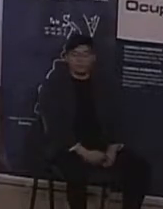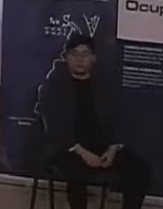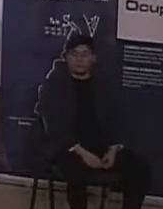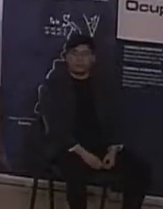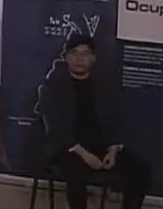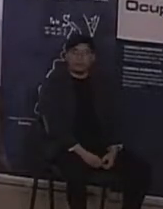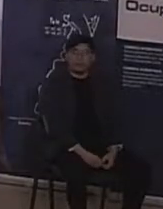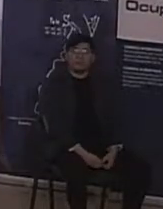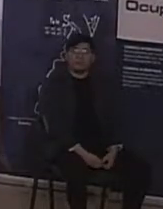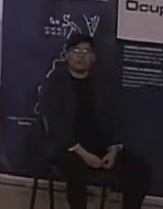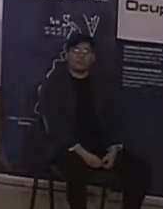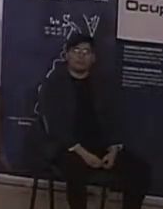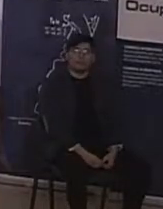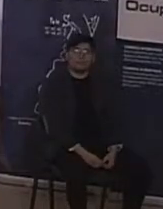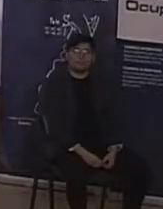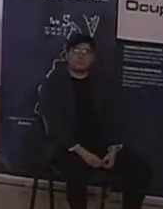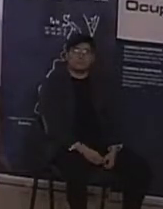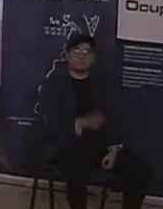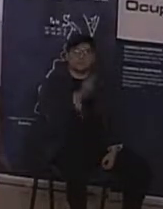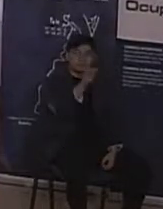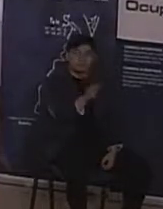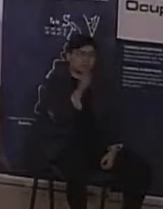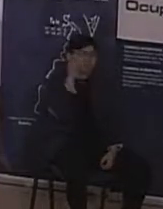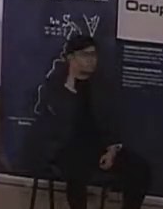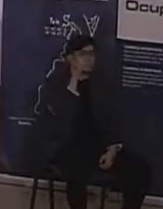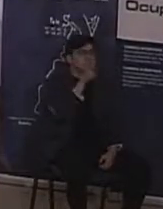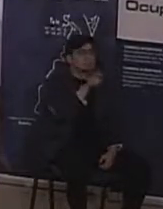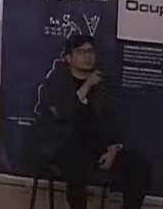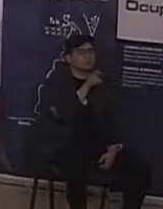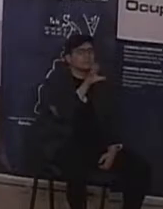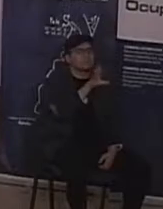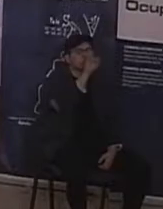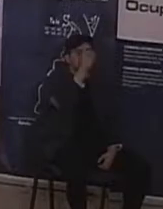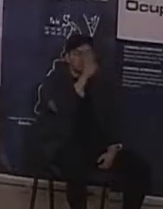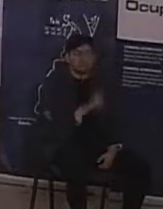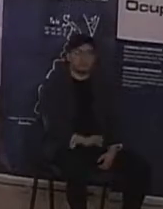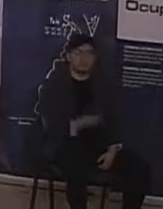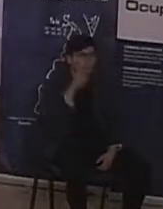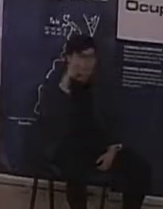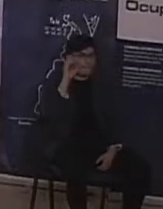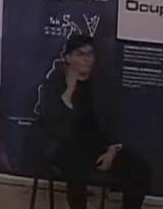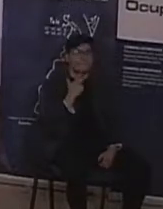se propuso conquistar persa pero había una